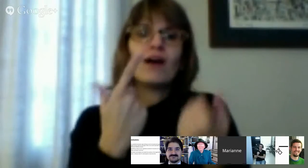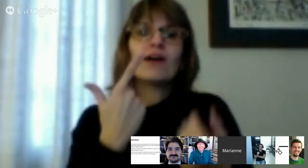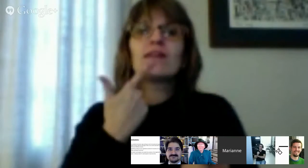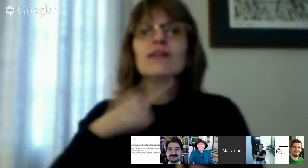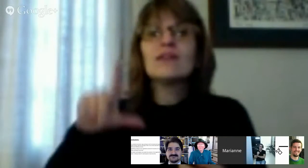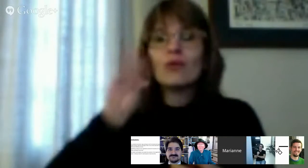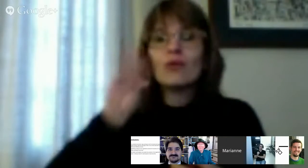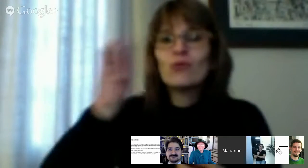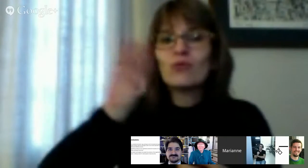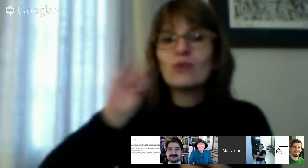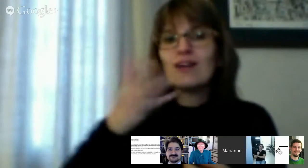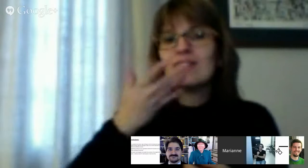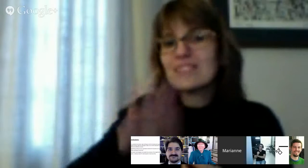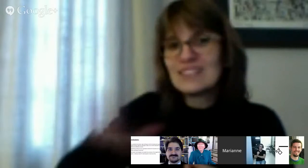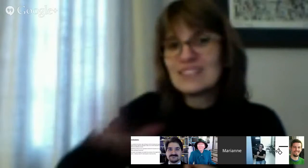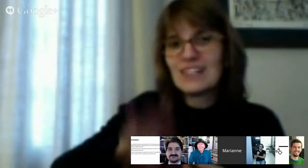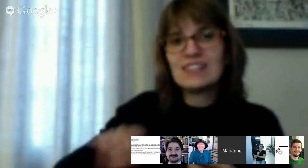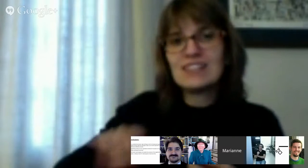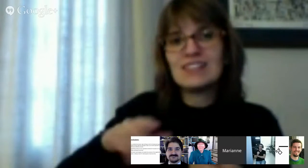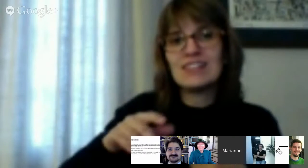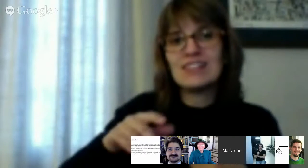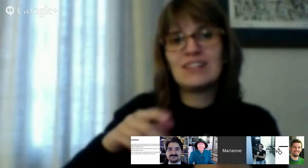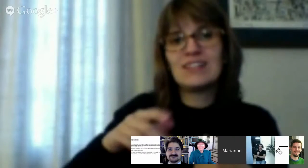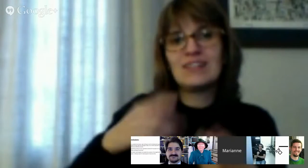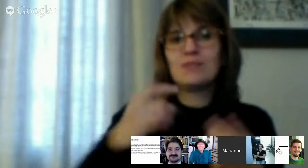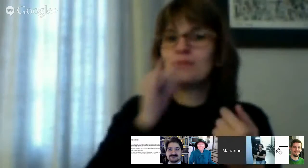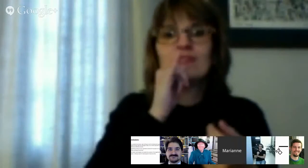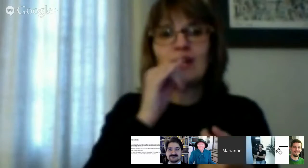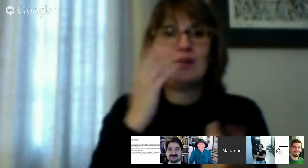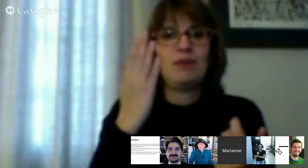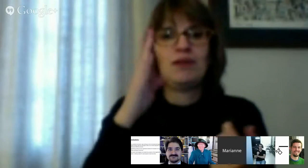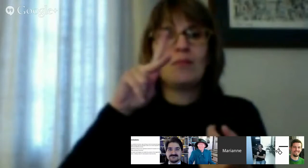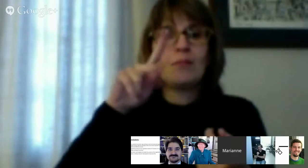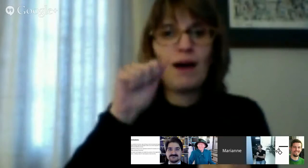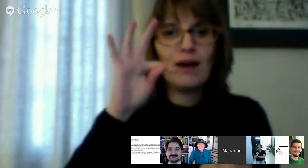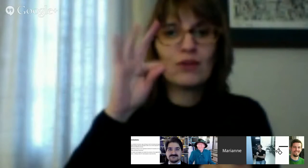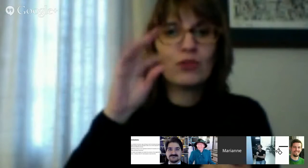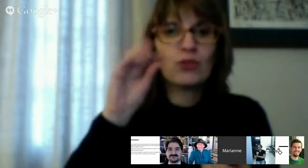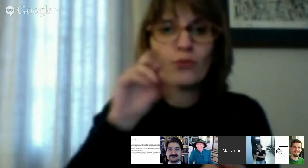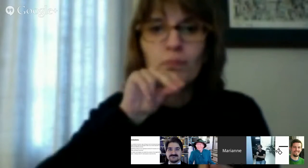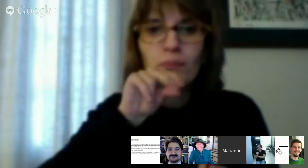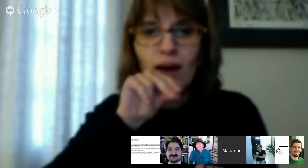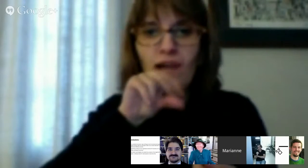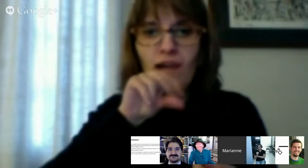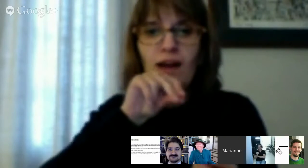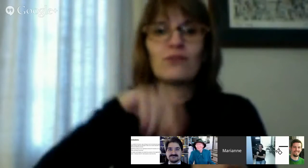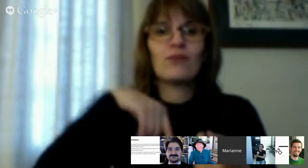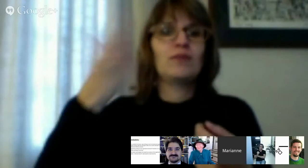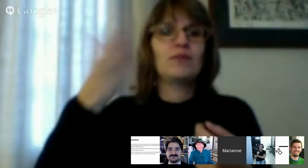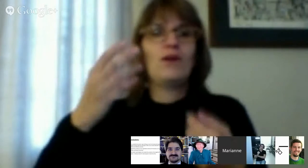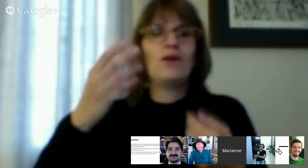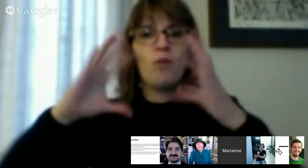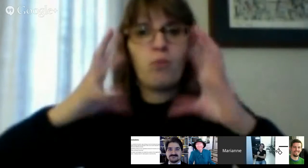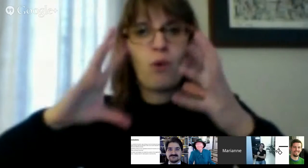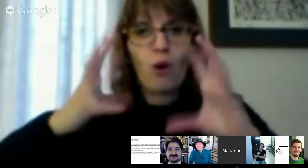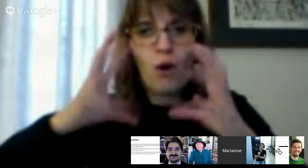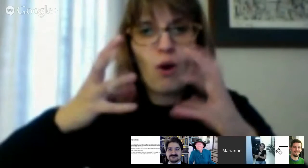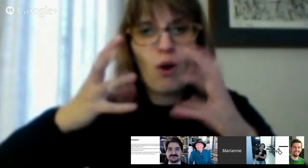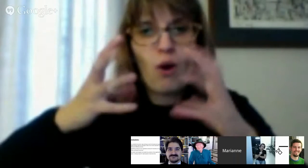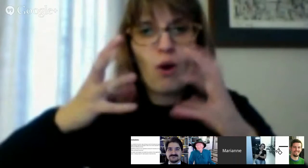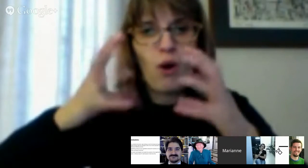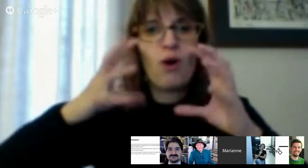sinais, para que elas tragam novos sinais e escrevam novos sinais. Da mesma forma que